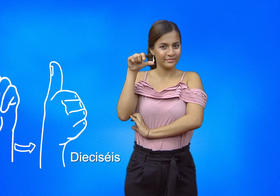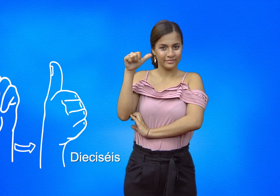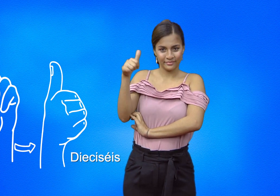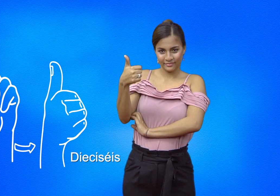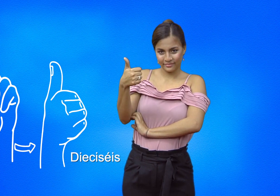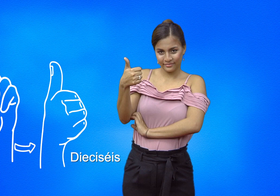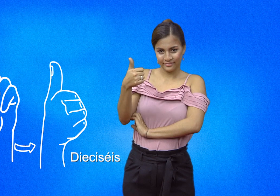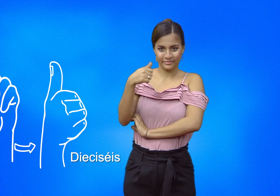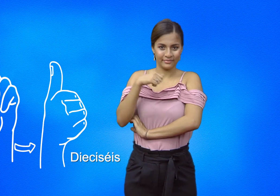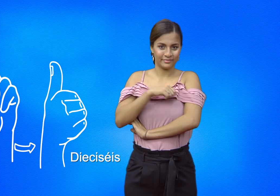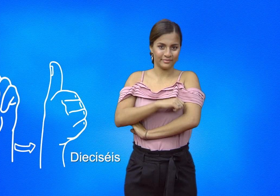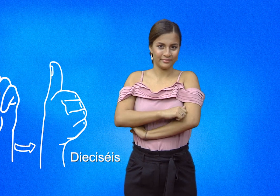16